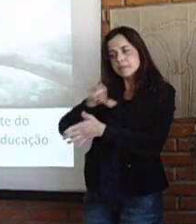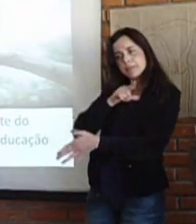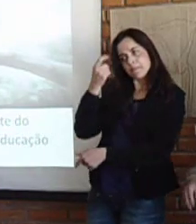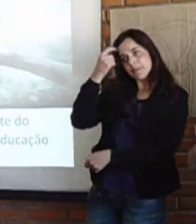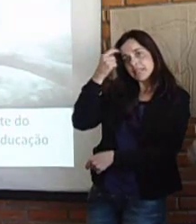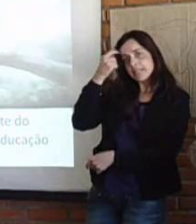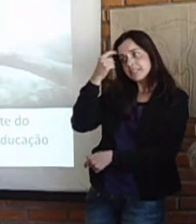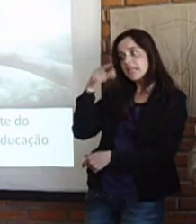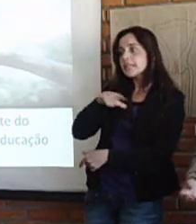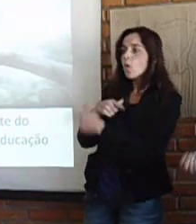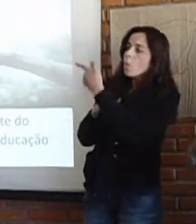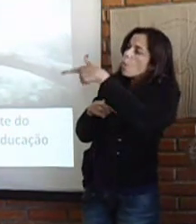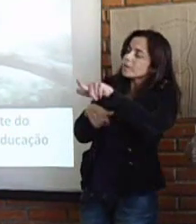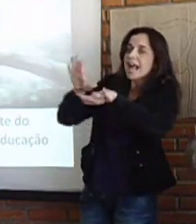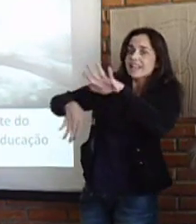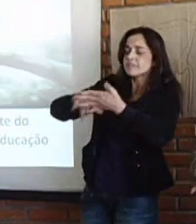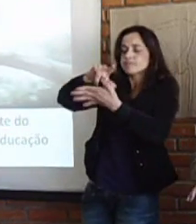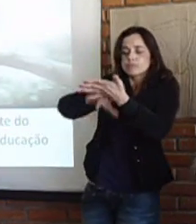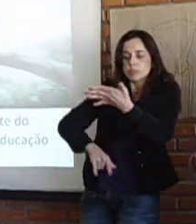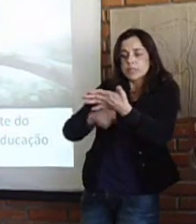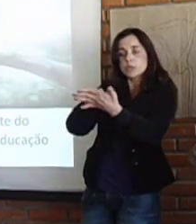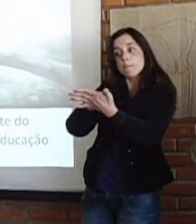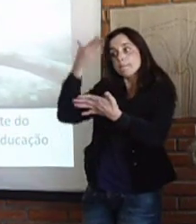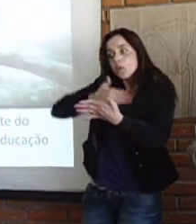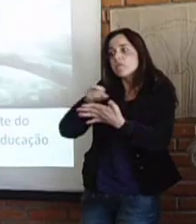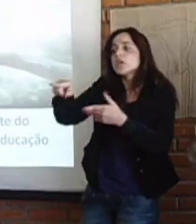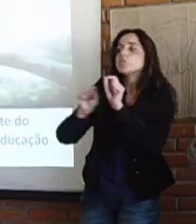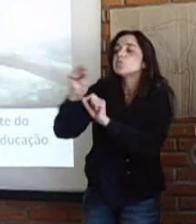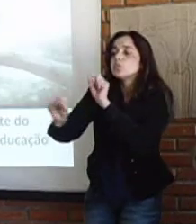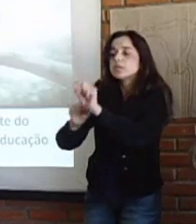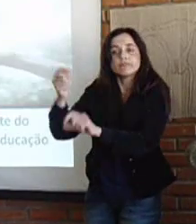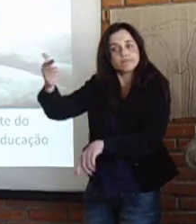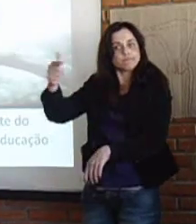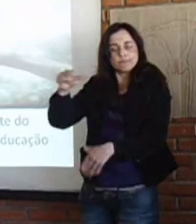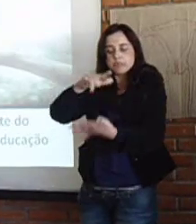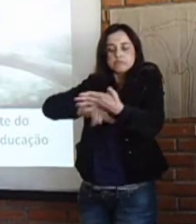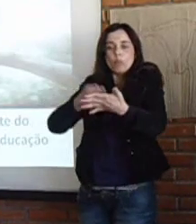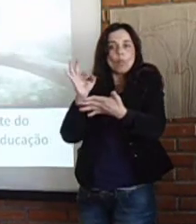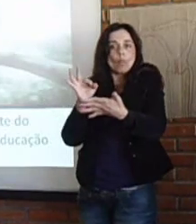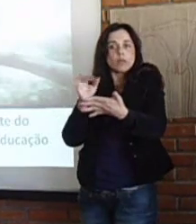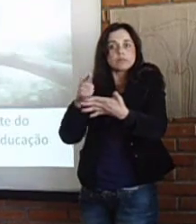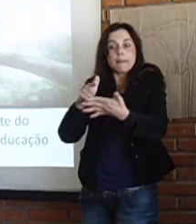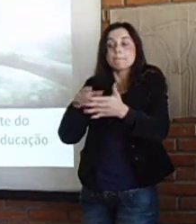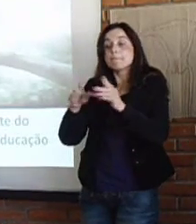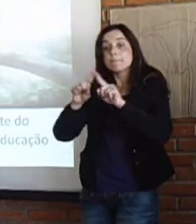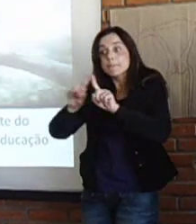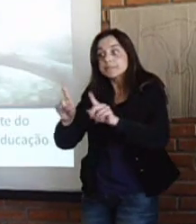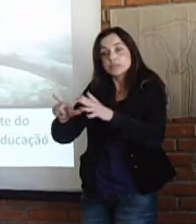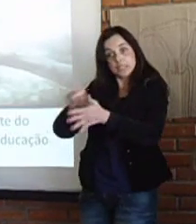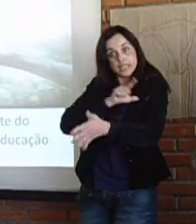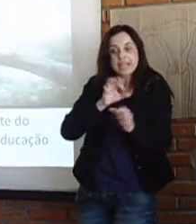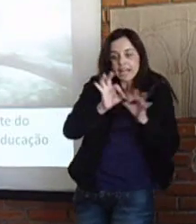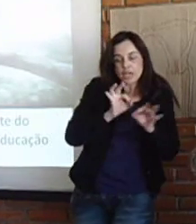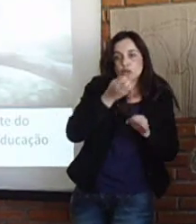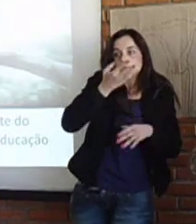tem outros que não têm laudo, não tem nada registrado, mas precisam, às vezes, até mais desse aporte da gente. Então,